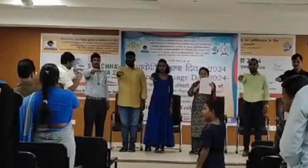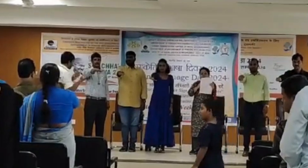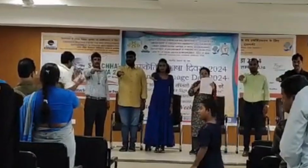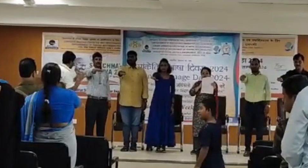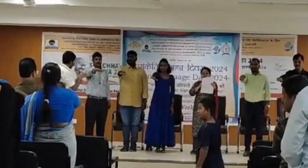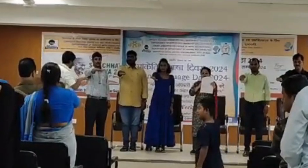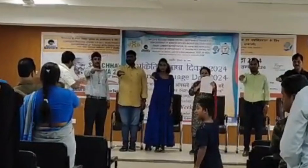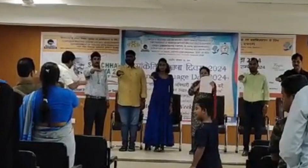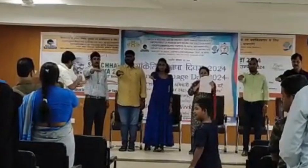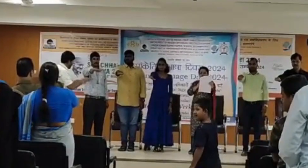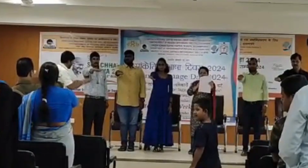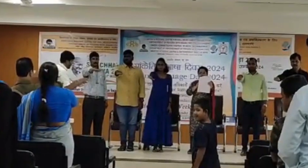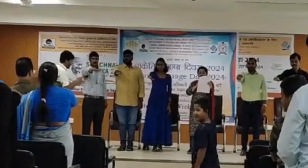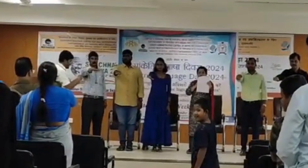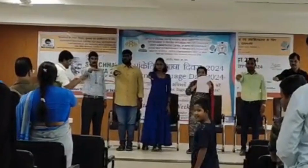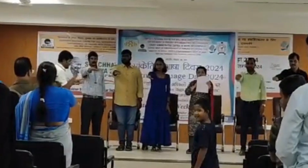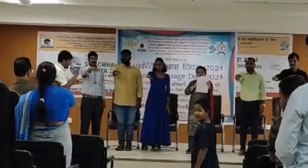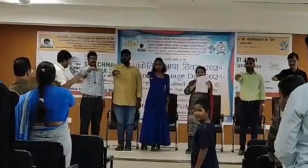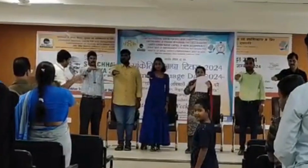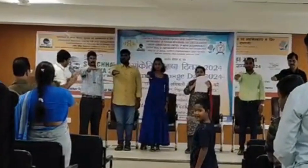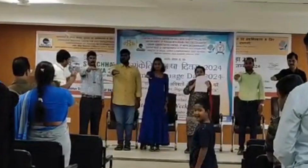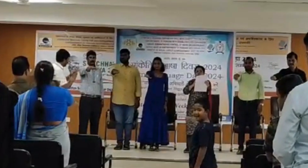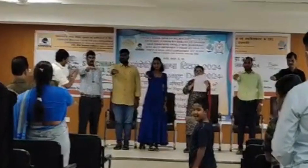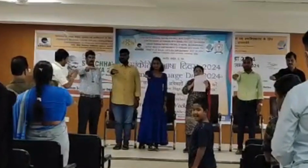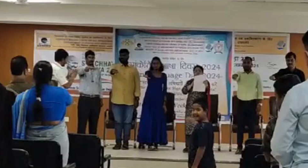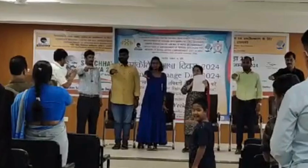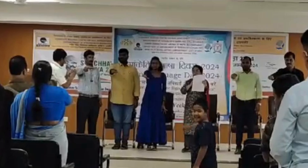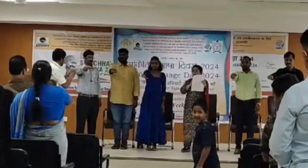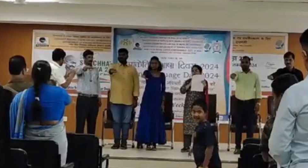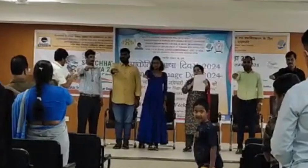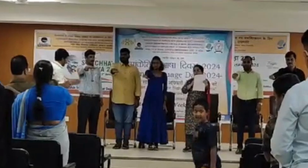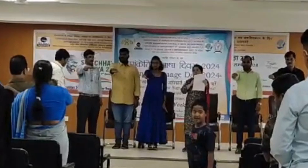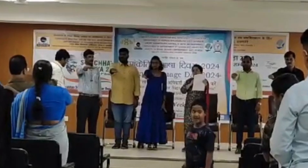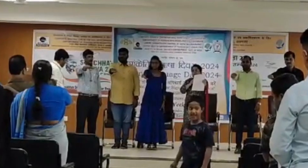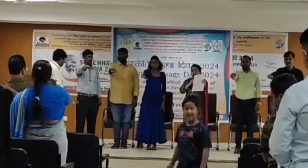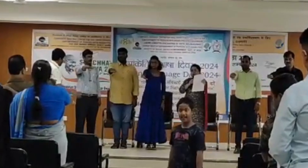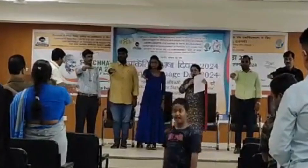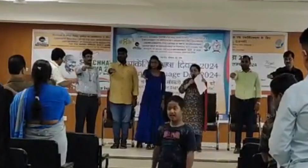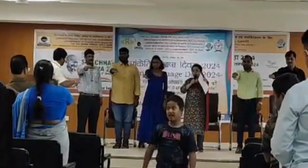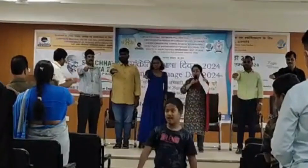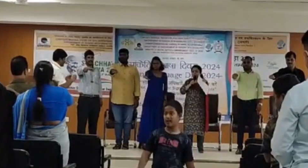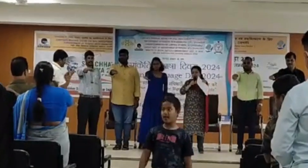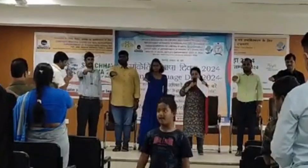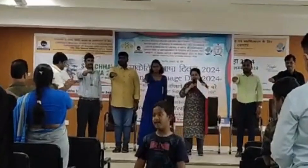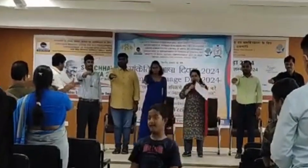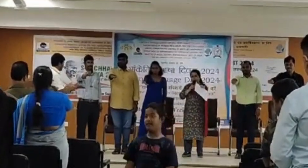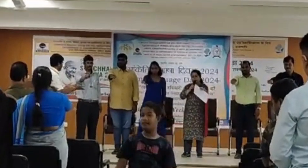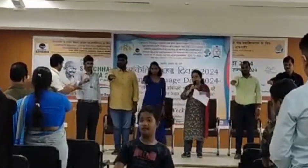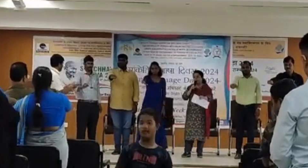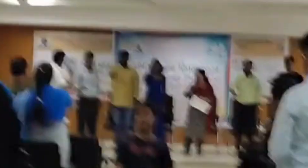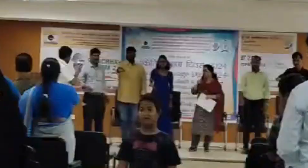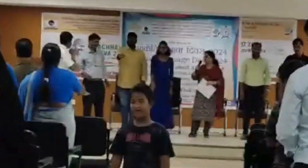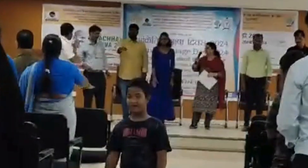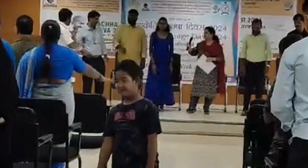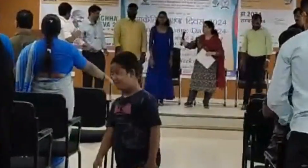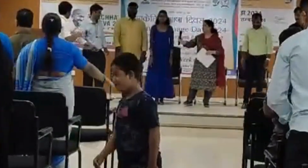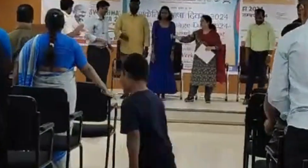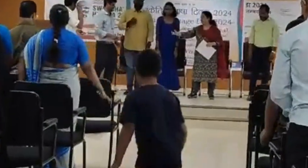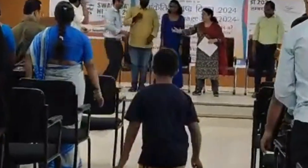वातावरण एवं शिक्षा सुगम्य बन सके। थैंक यू।